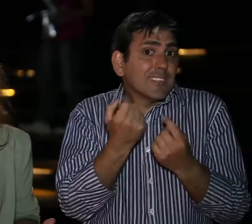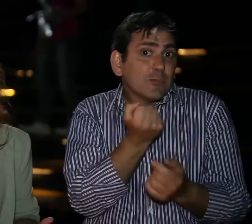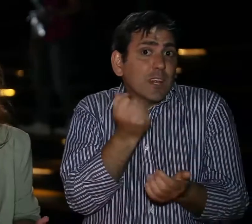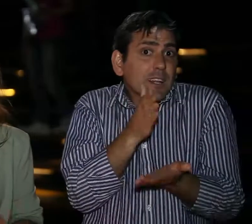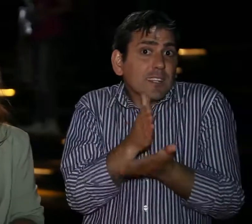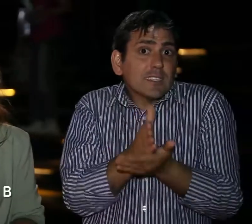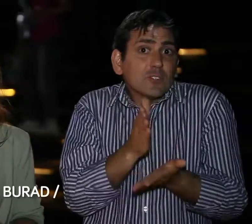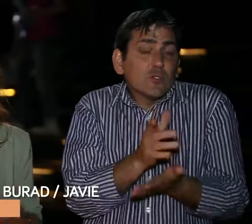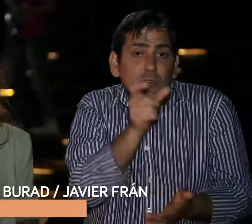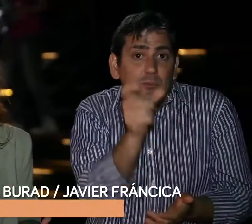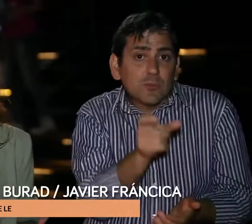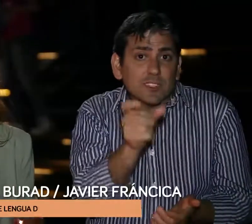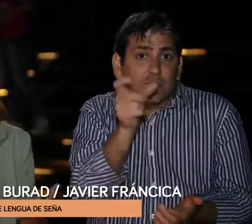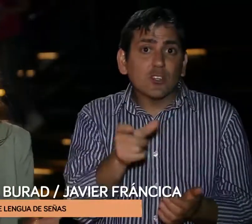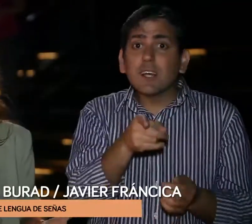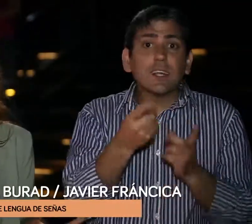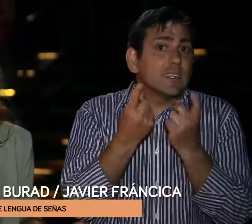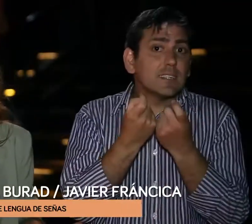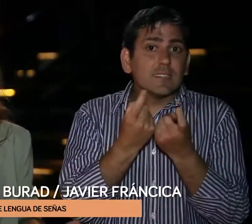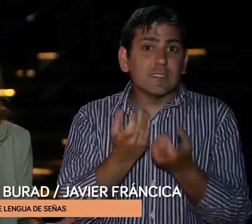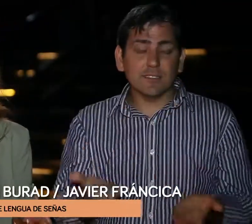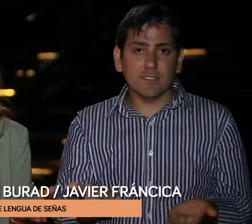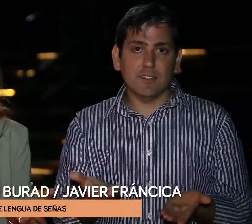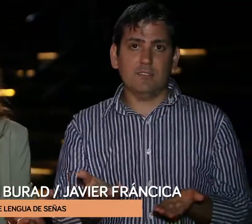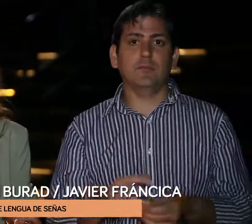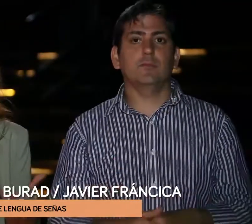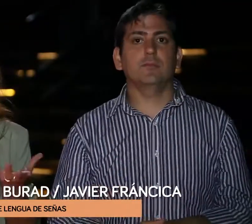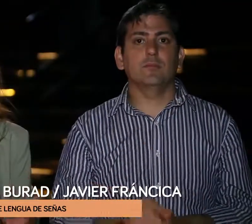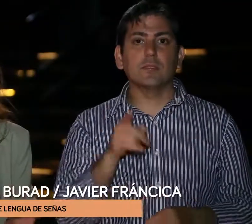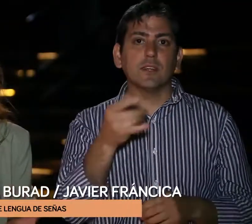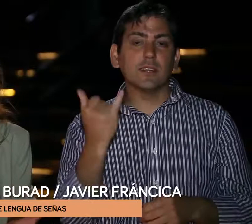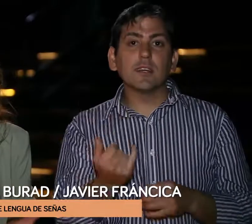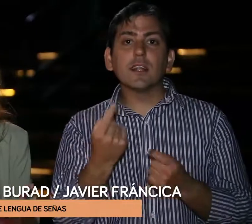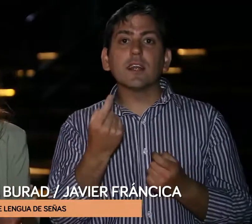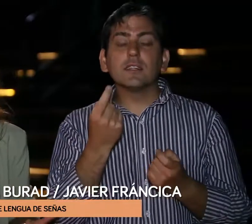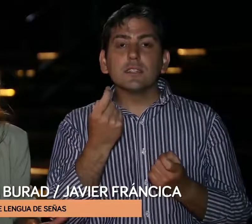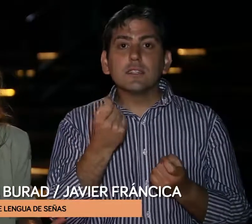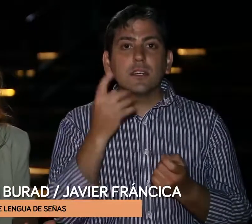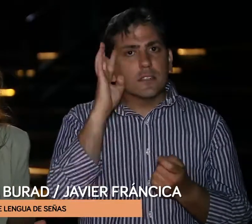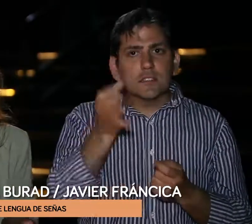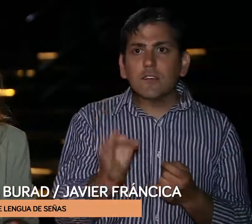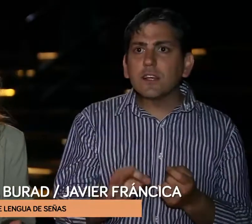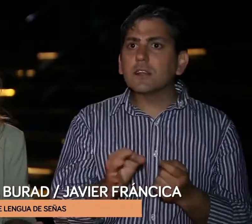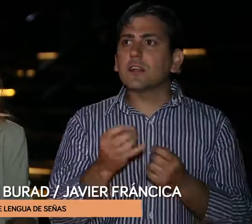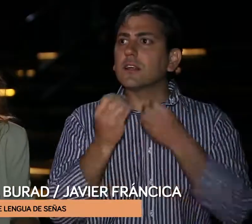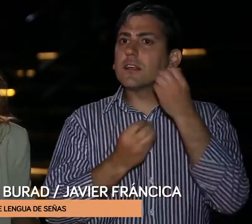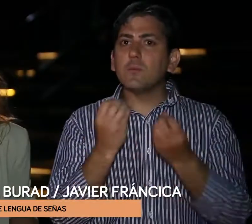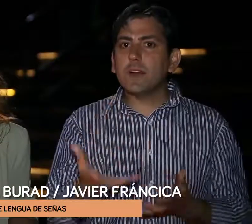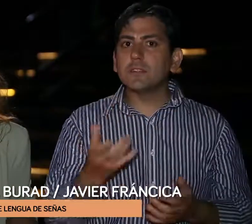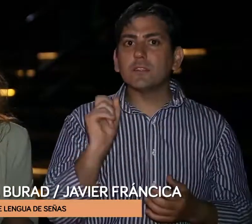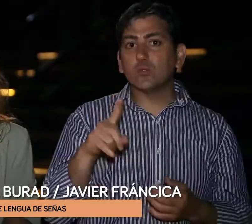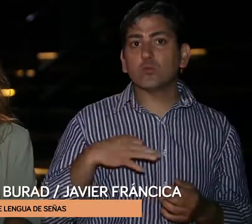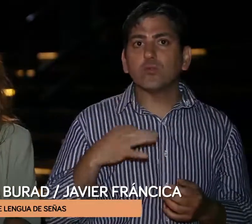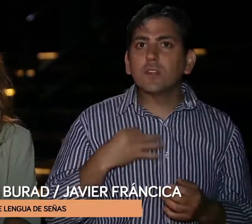derechos necesita de tener sus conocimientos sobre lo que está aconteciendo en su realidad